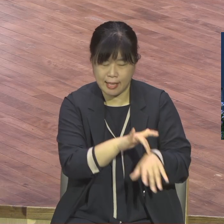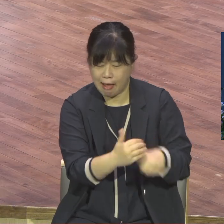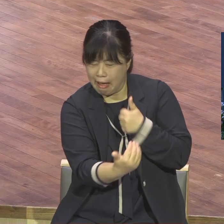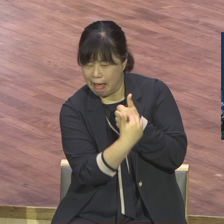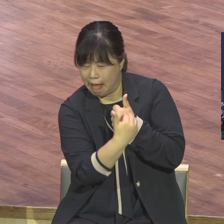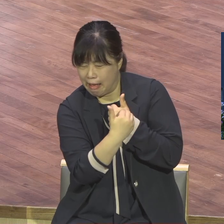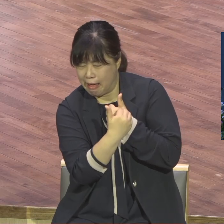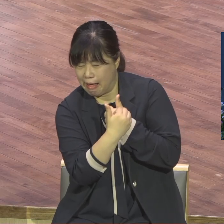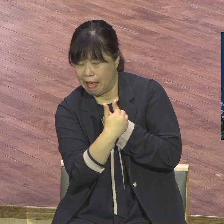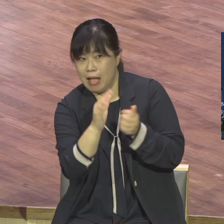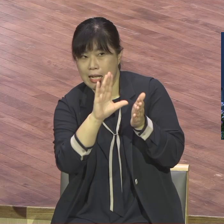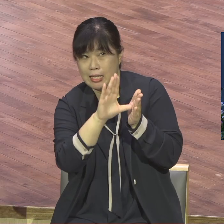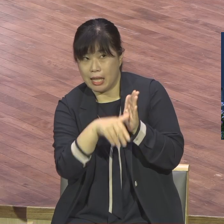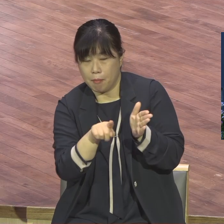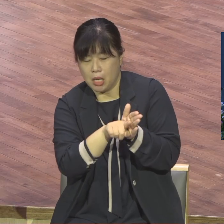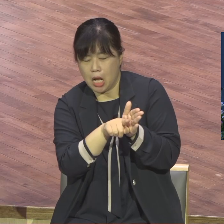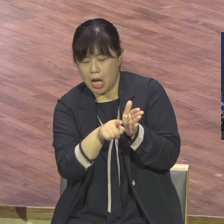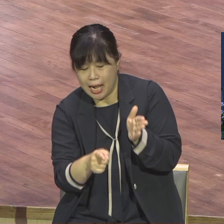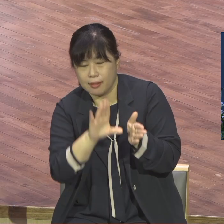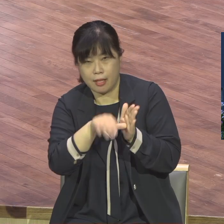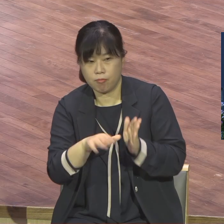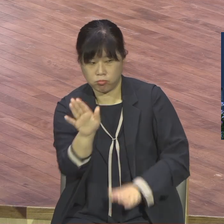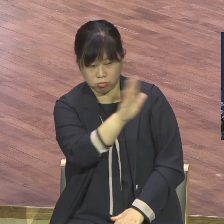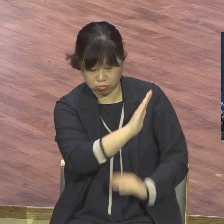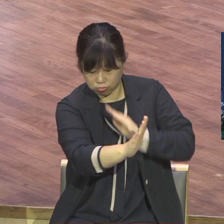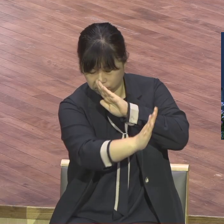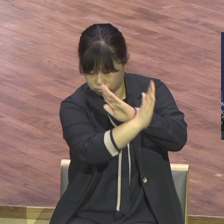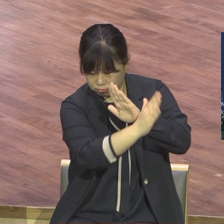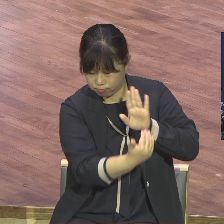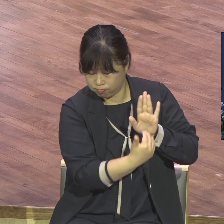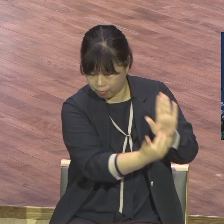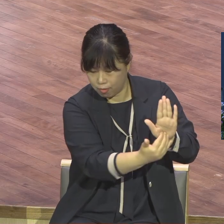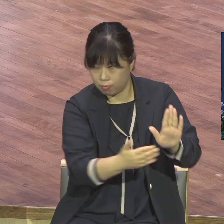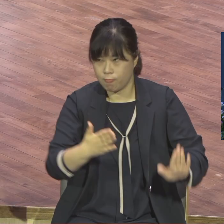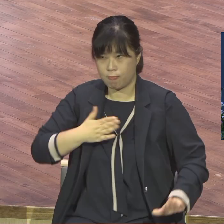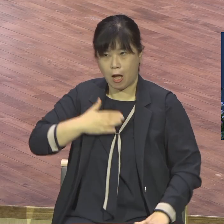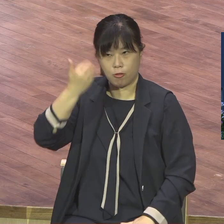쳐다보면서 고백하세요. 나는 왕같은 재상이다.